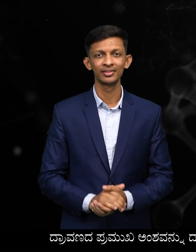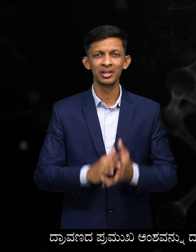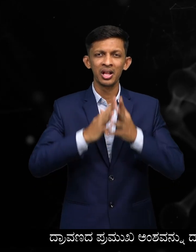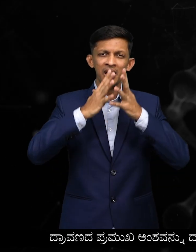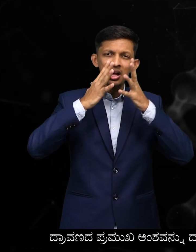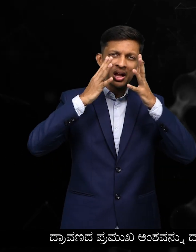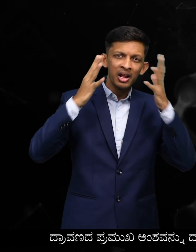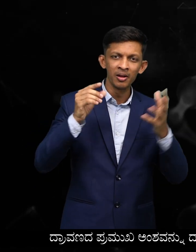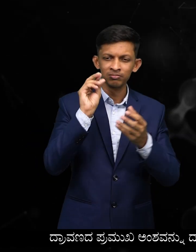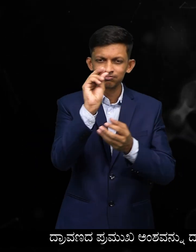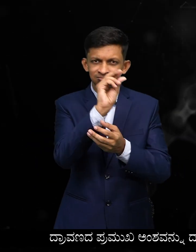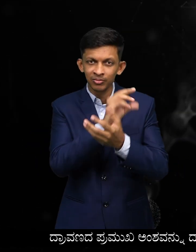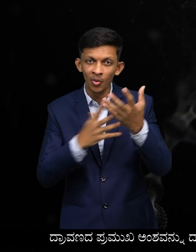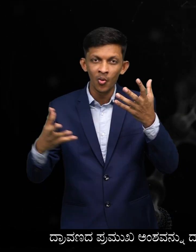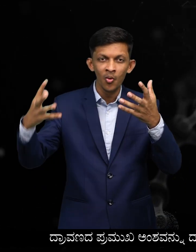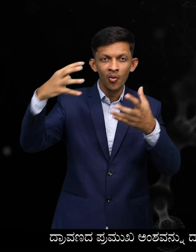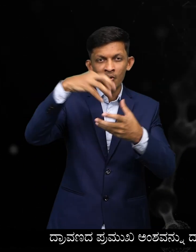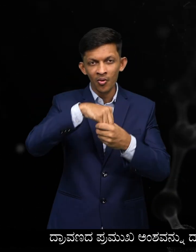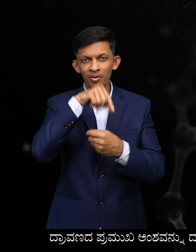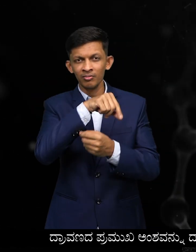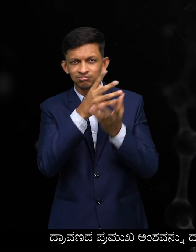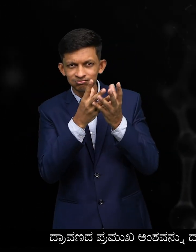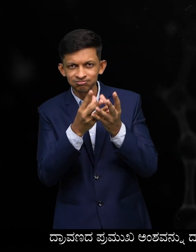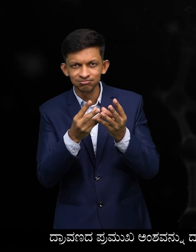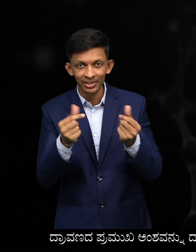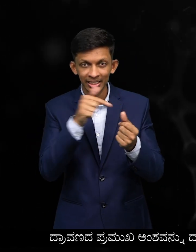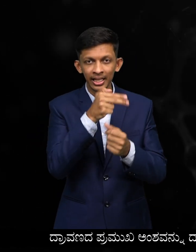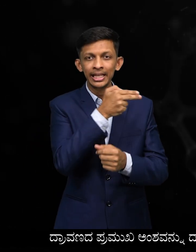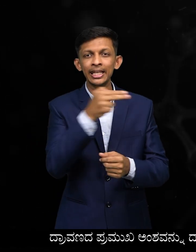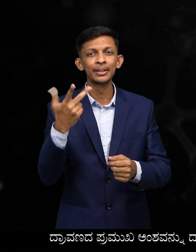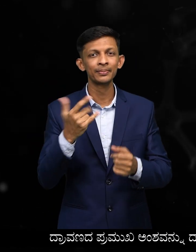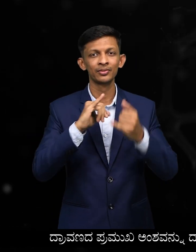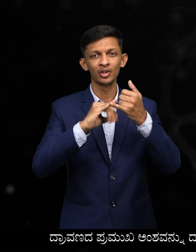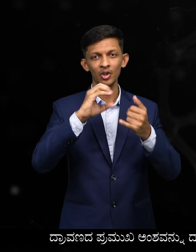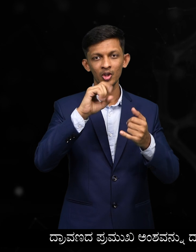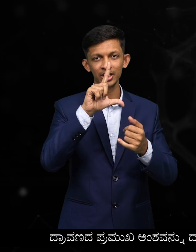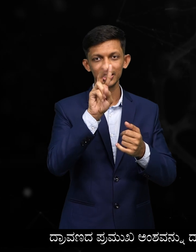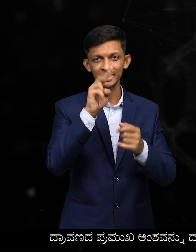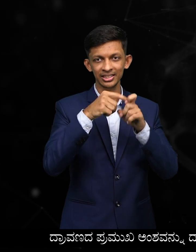ದ್ರಾವಣದ ಪ್ರಮುಖ ಅಂಶವನ್ನು ದ್ರಾವಕ ಎಂದು ಕರೆಯಲಾಗುತ್ತದೆ ಮತ್ತು ಸಣ್ಣ ದ್ರಾವಕ.